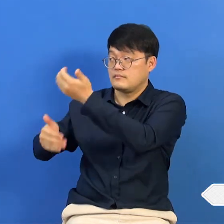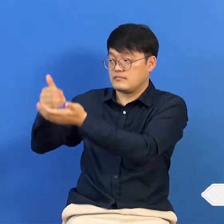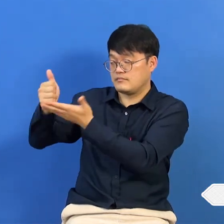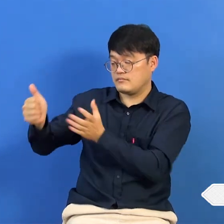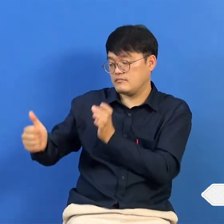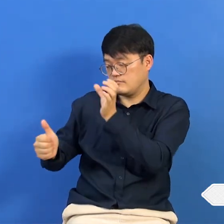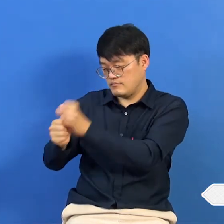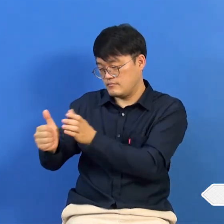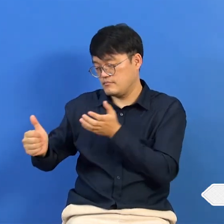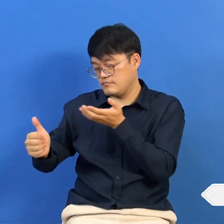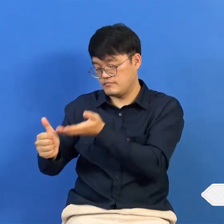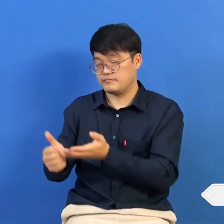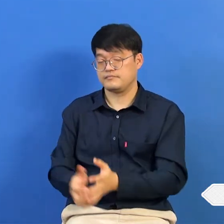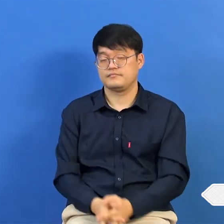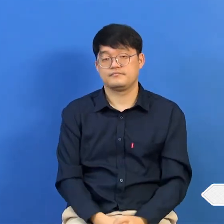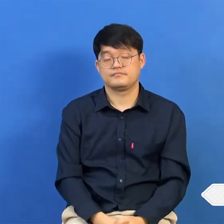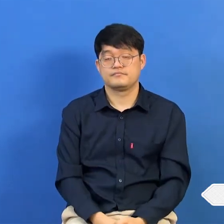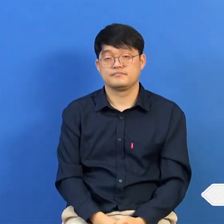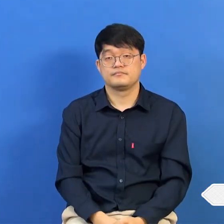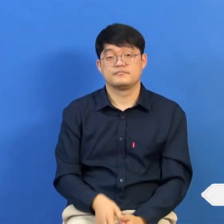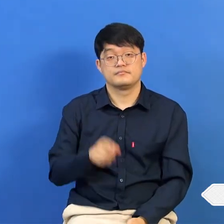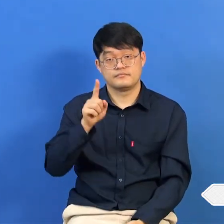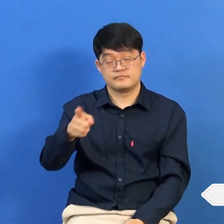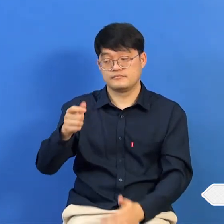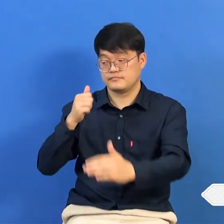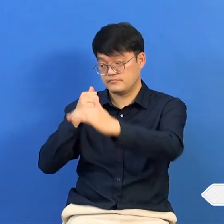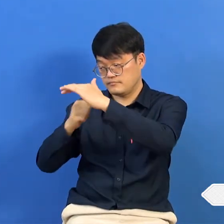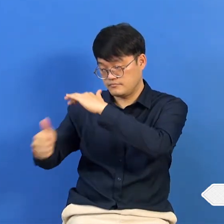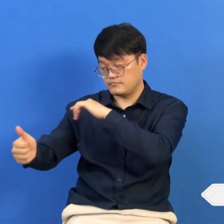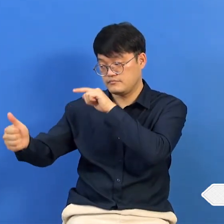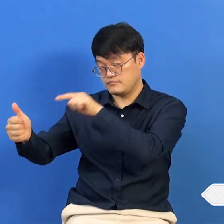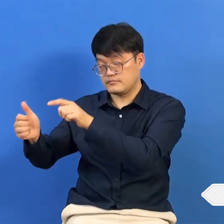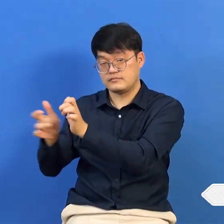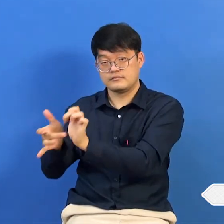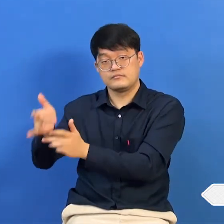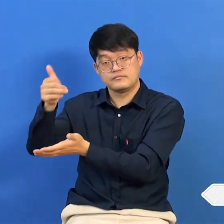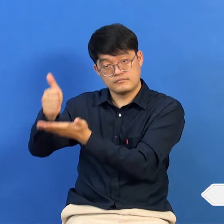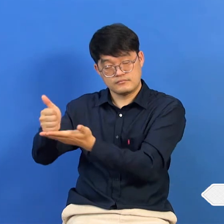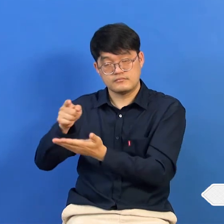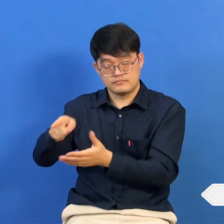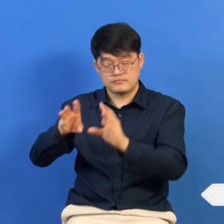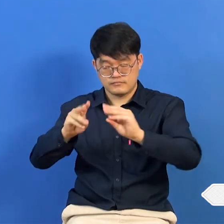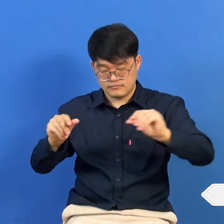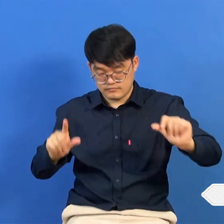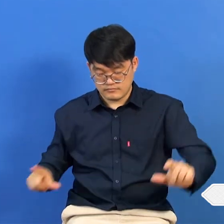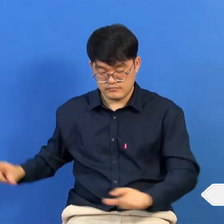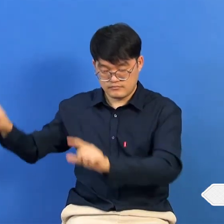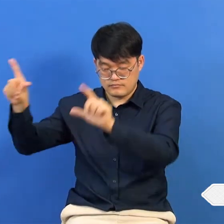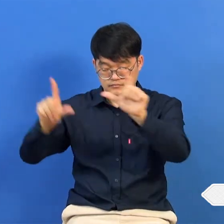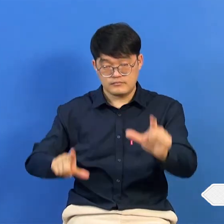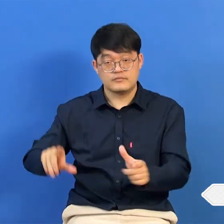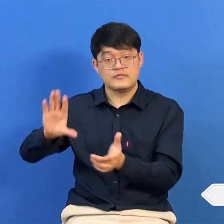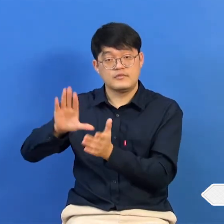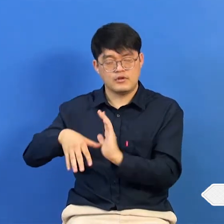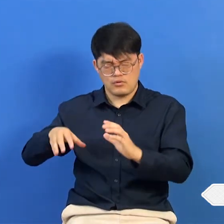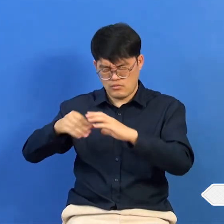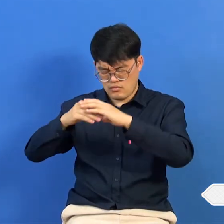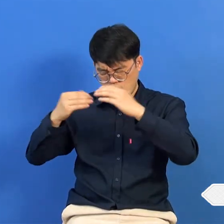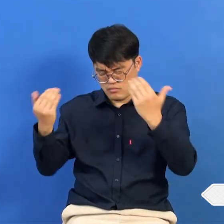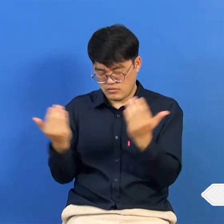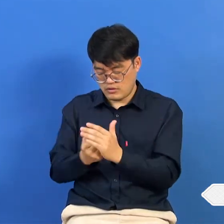세우신 것입니다. 그 대표자 되시는 예수님은 이 땅에 사시는 동안에 온전한 의를